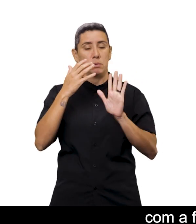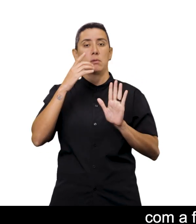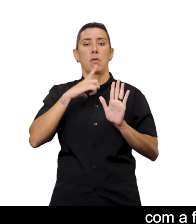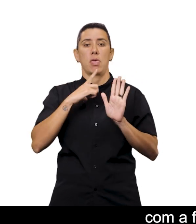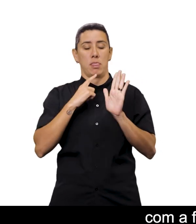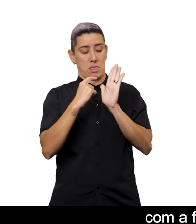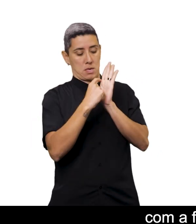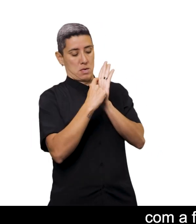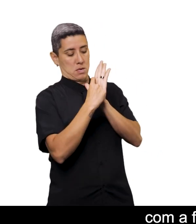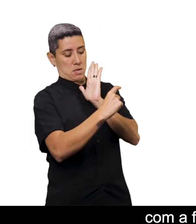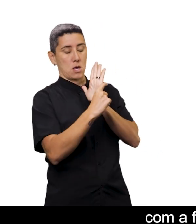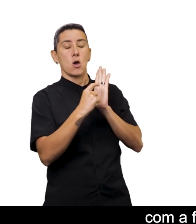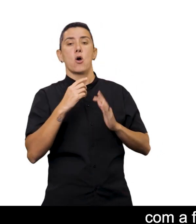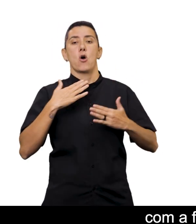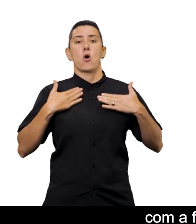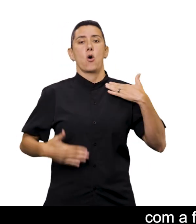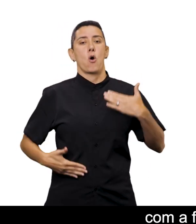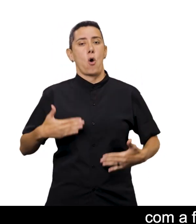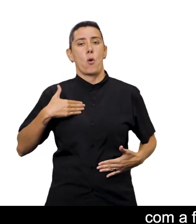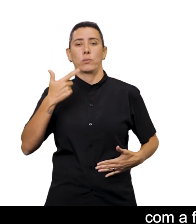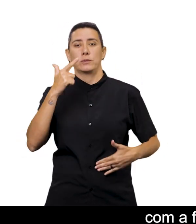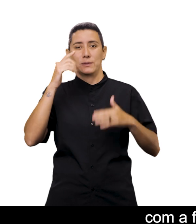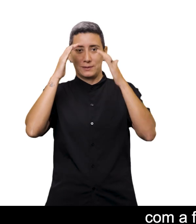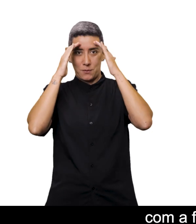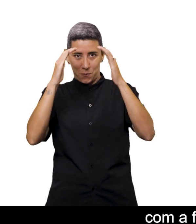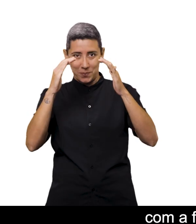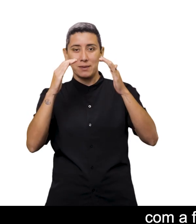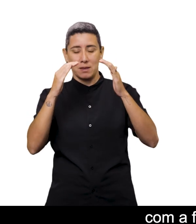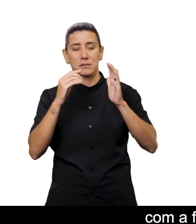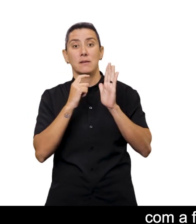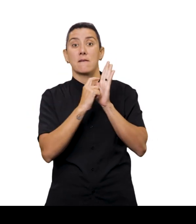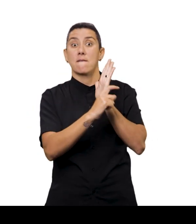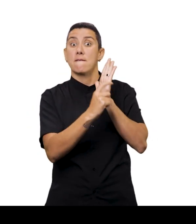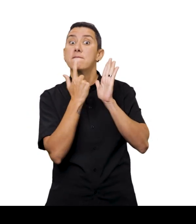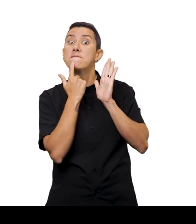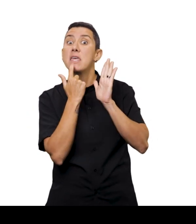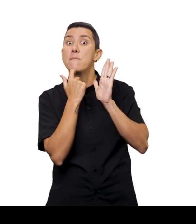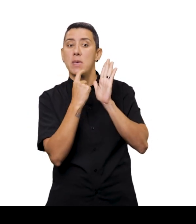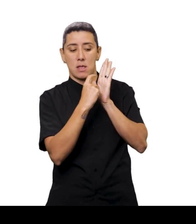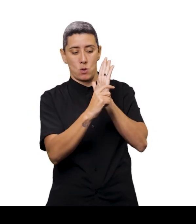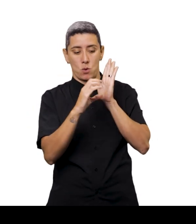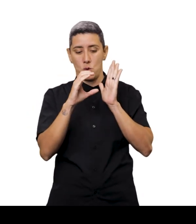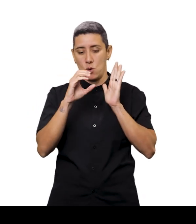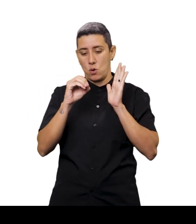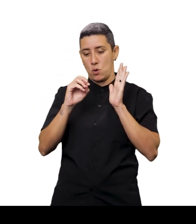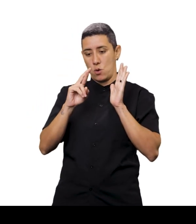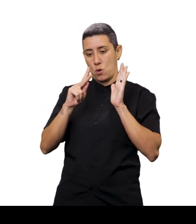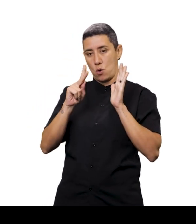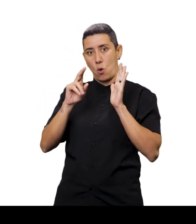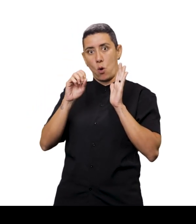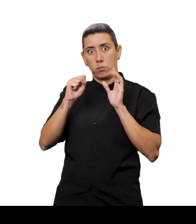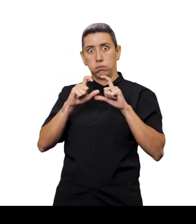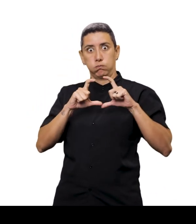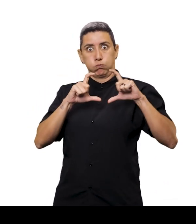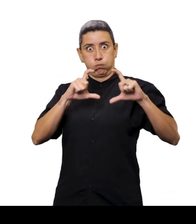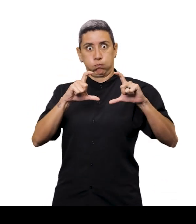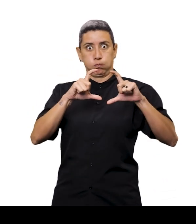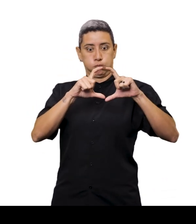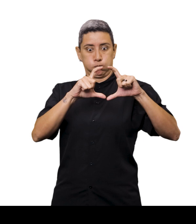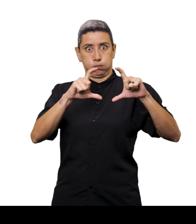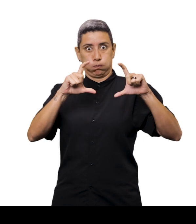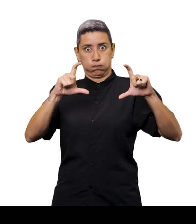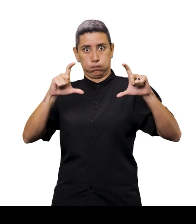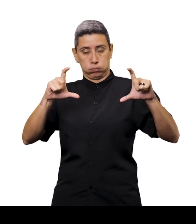frase Corpos Desobedientes, escrita em vermelho. A palavra corpus é escrita com letras